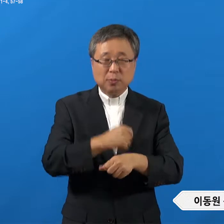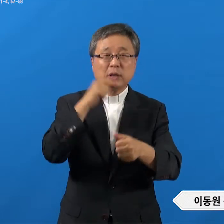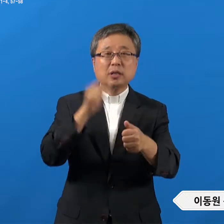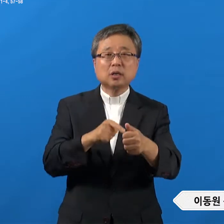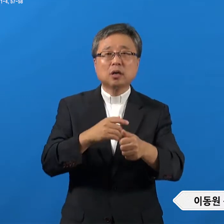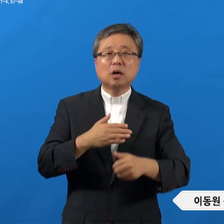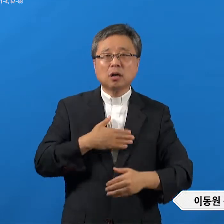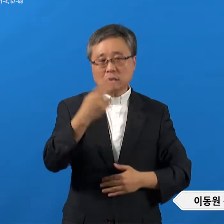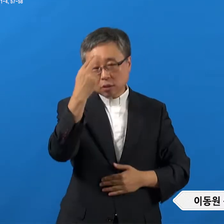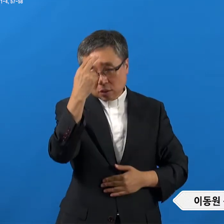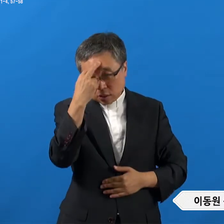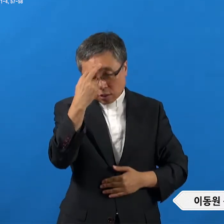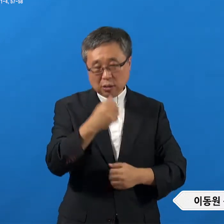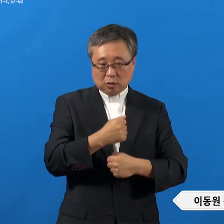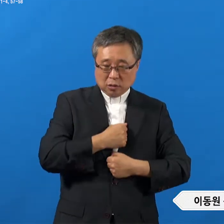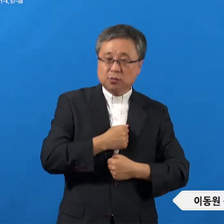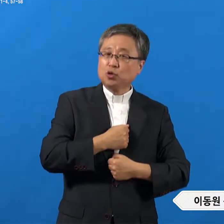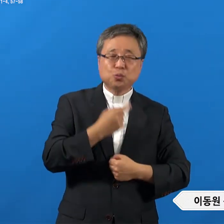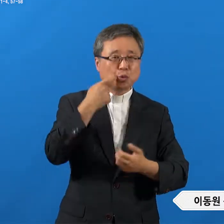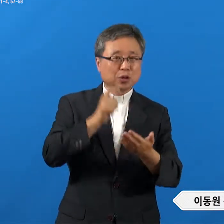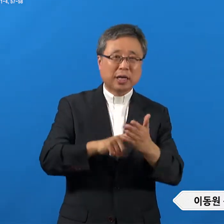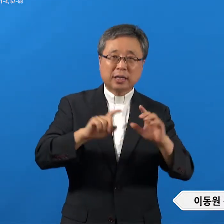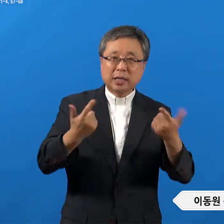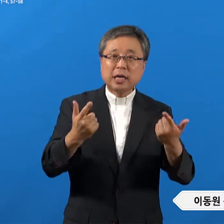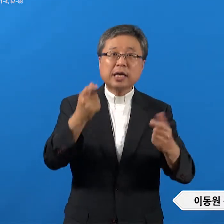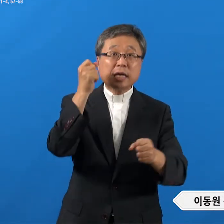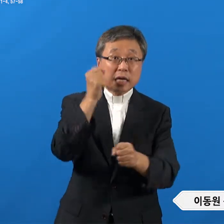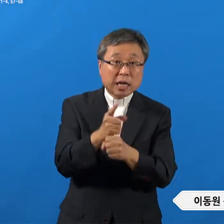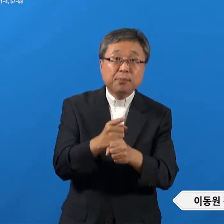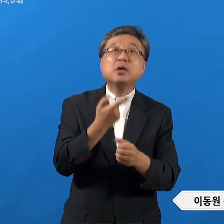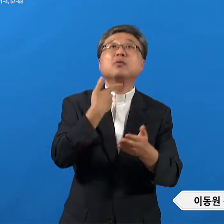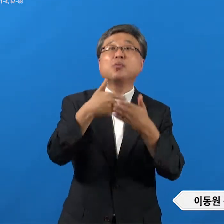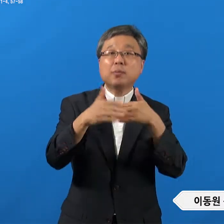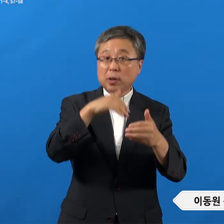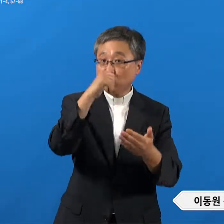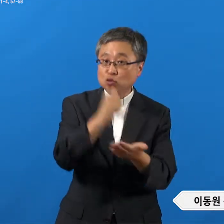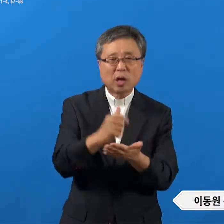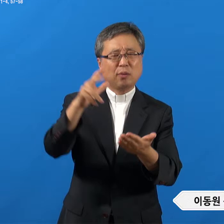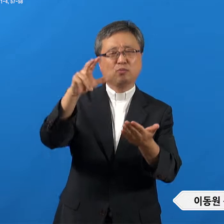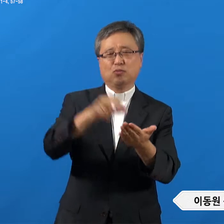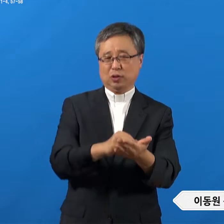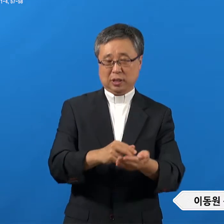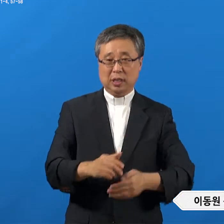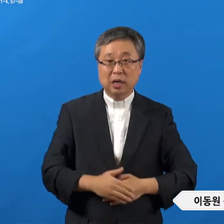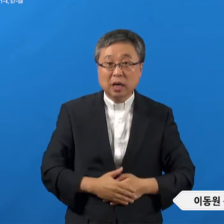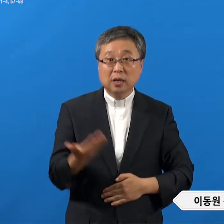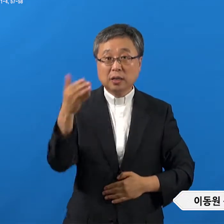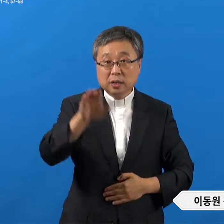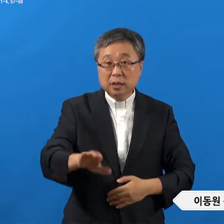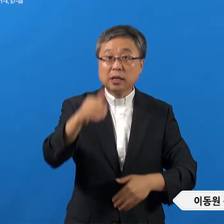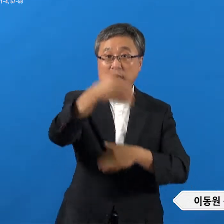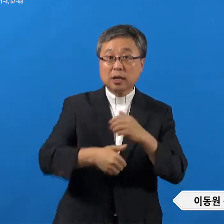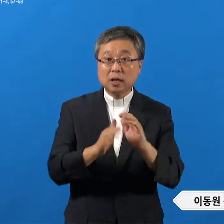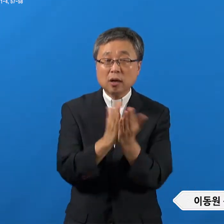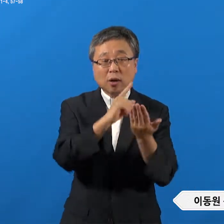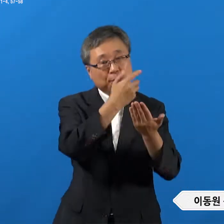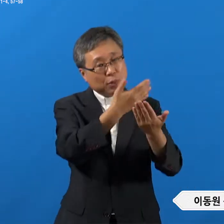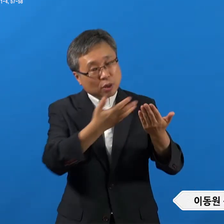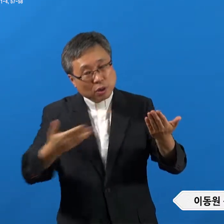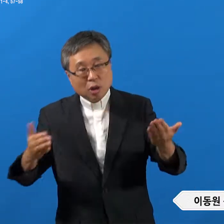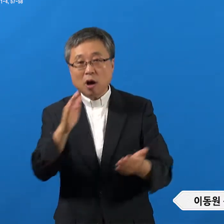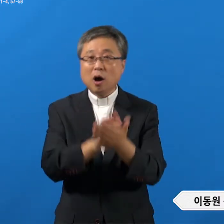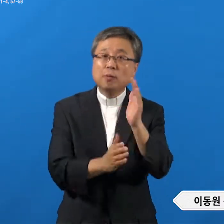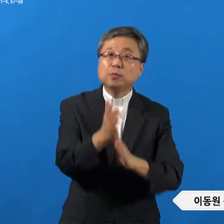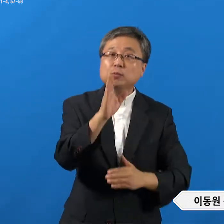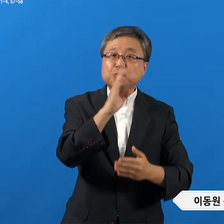그런 근신이 쉽지 않다는 것입니다. 그리고 이미 범해버린 죄가 문제였습니다. 그런데 성경은 피 흘림이